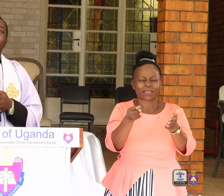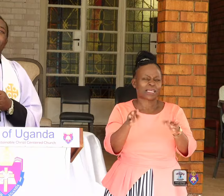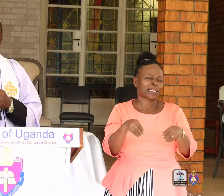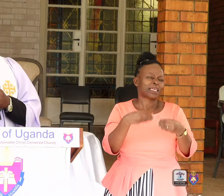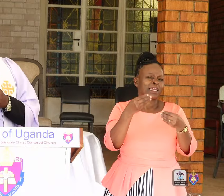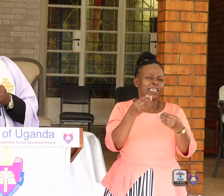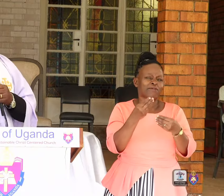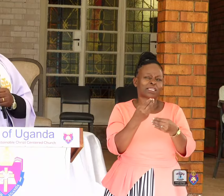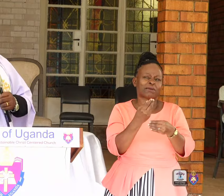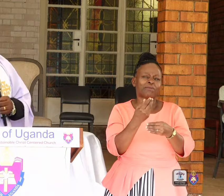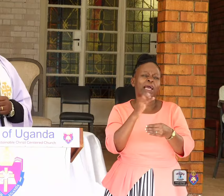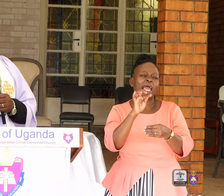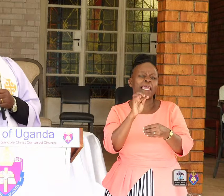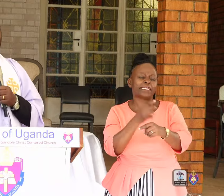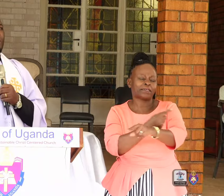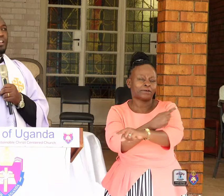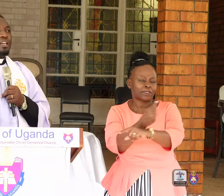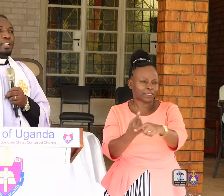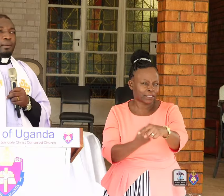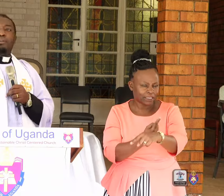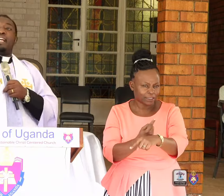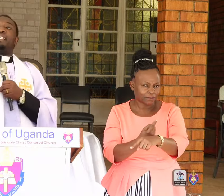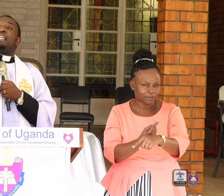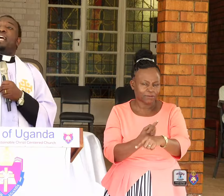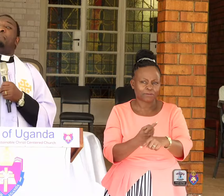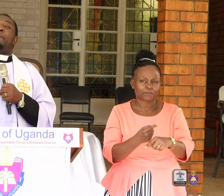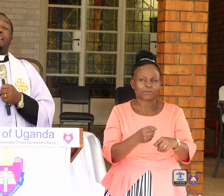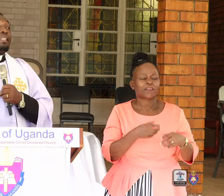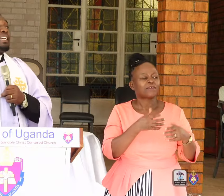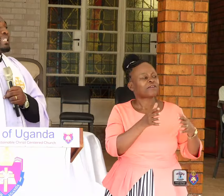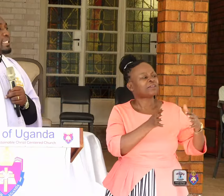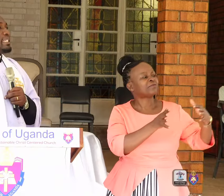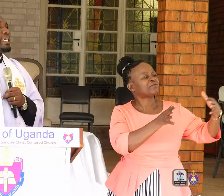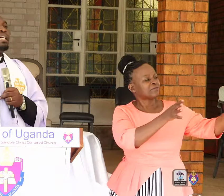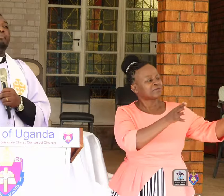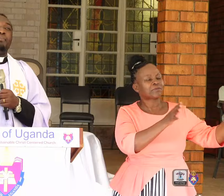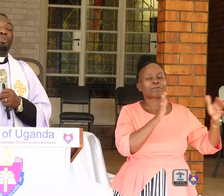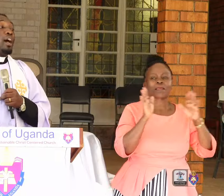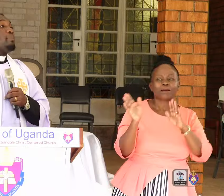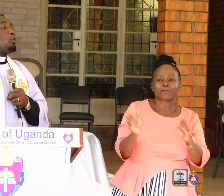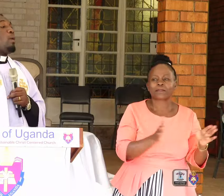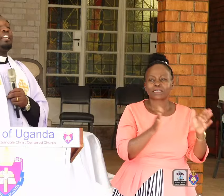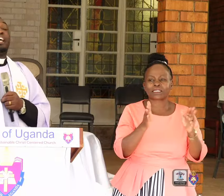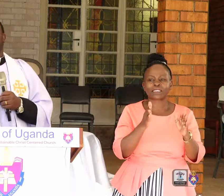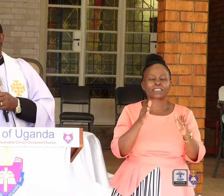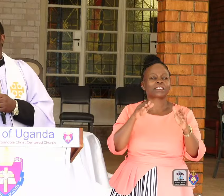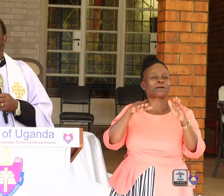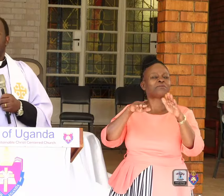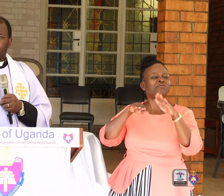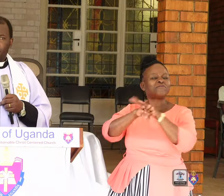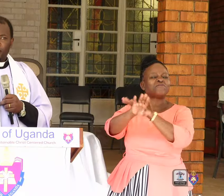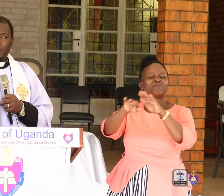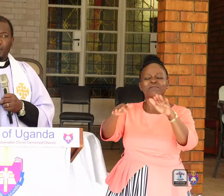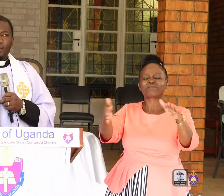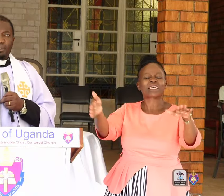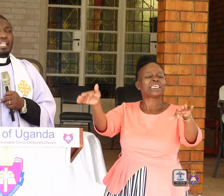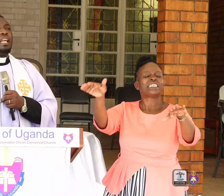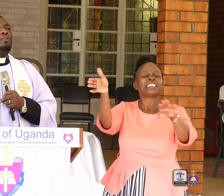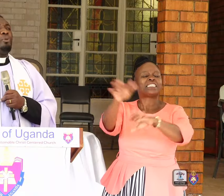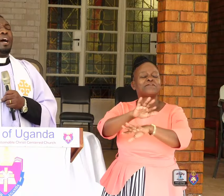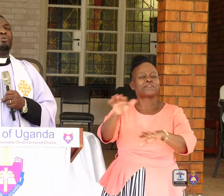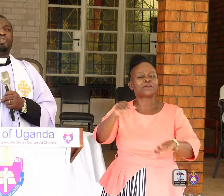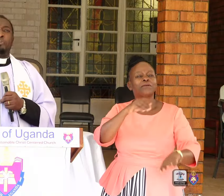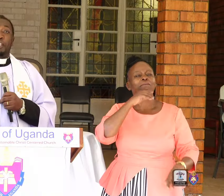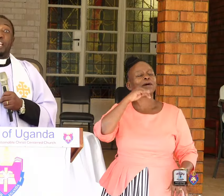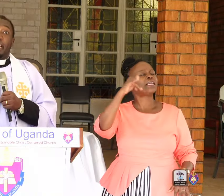Tumuwemu sawa nga munana. Nga bamutadde neri bali batesetese. Bamutwale mugwanika. Saja na